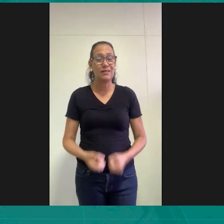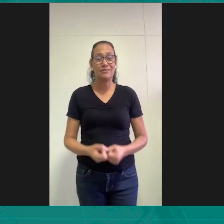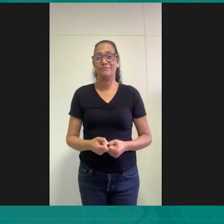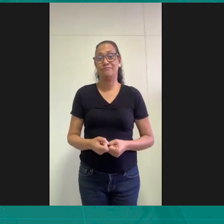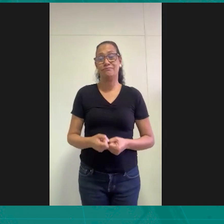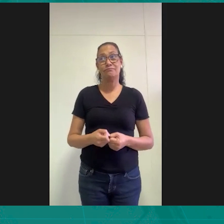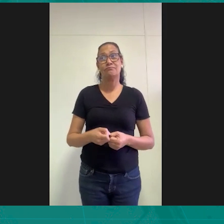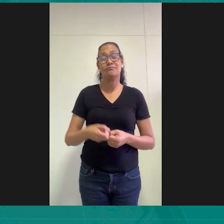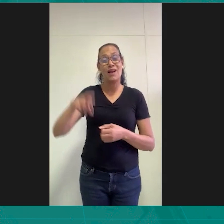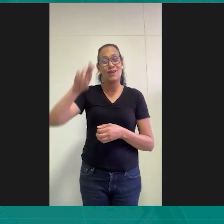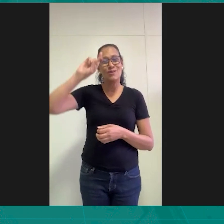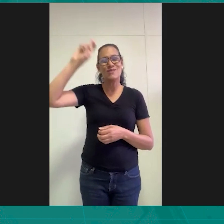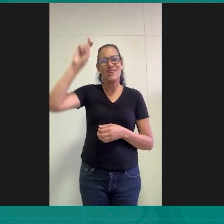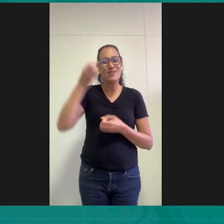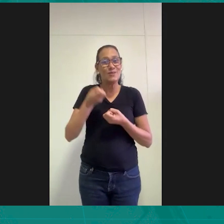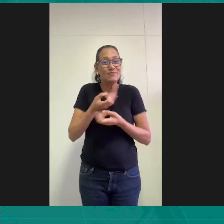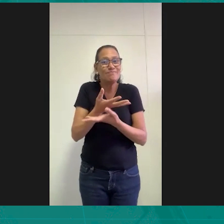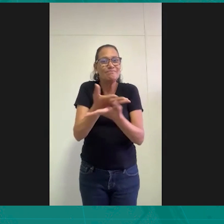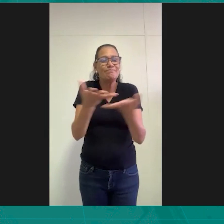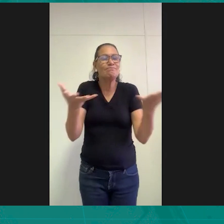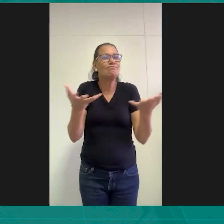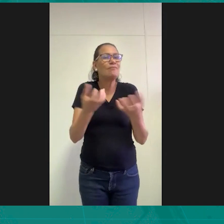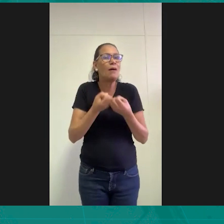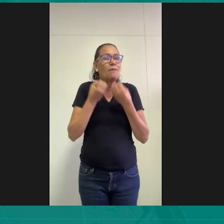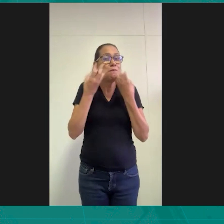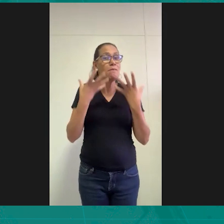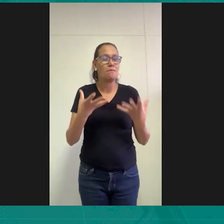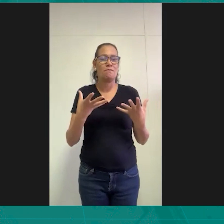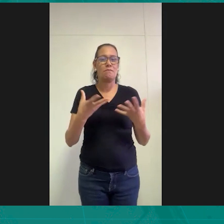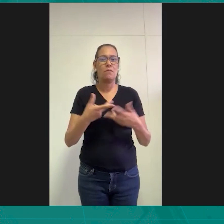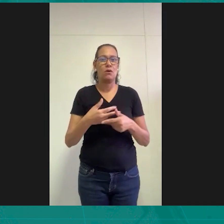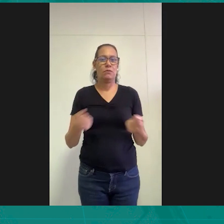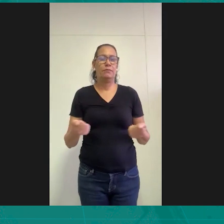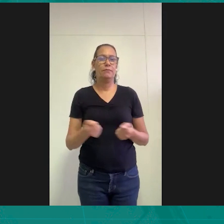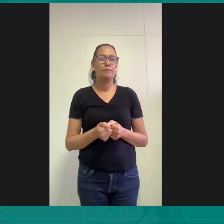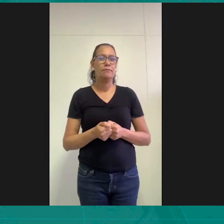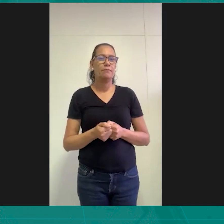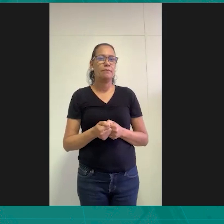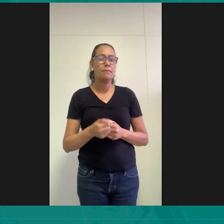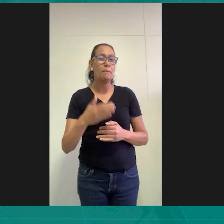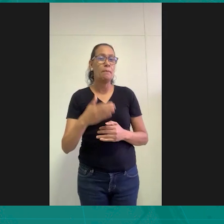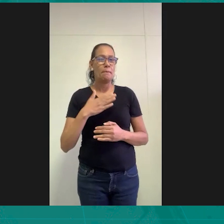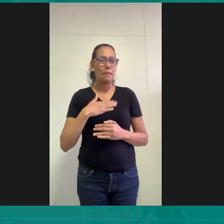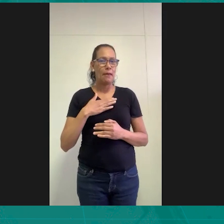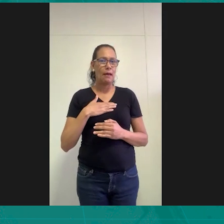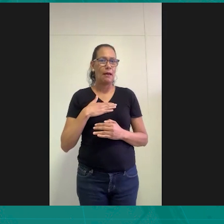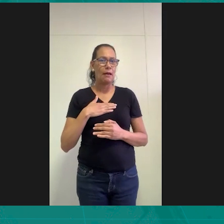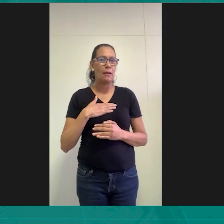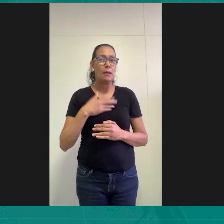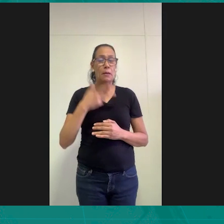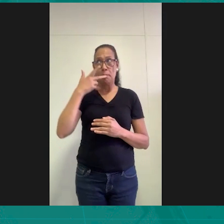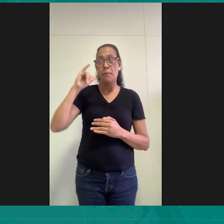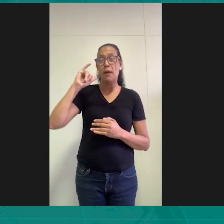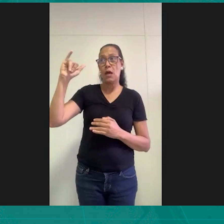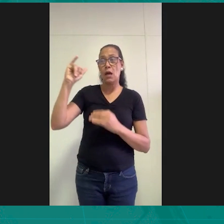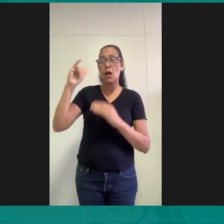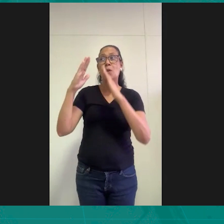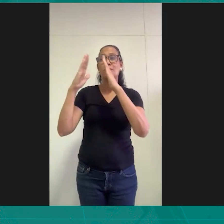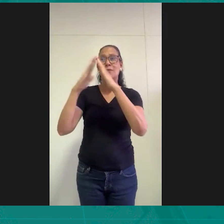tá? Então aí diz, a casa, né, de meu pai. Irmão, o que é a casa de meu pai? Há muitas